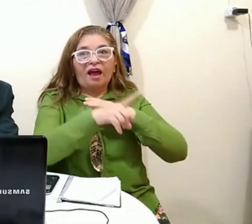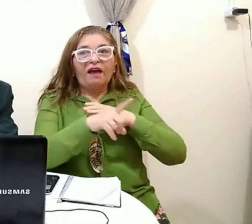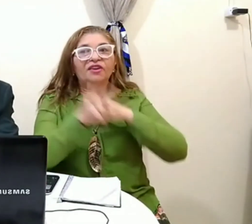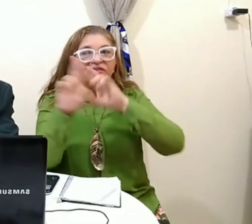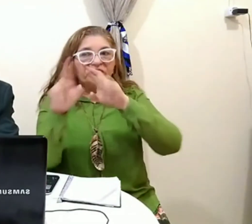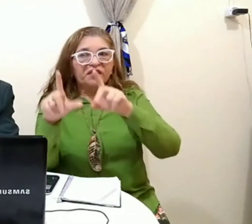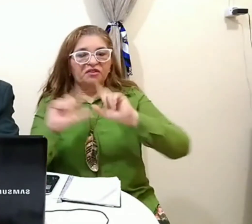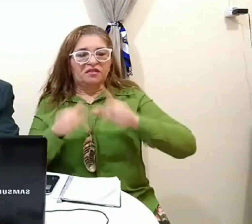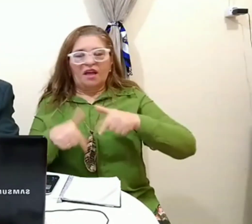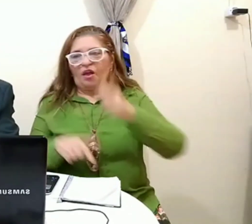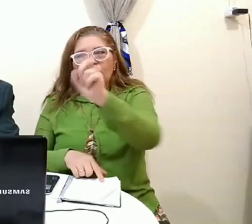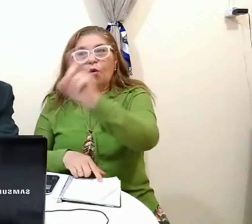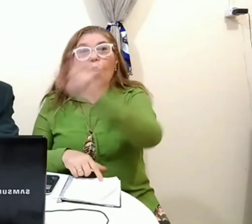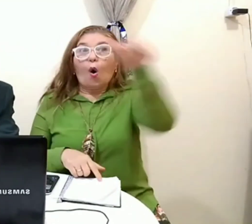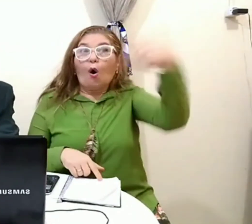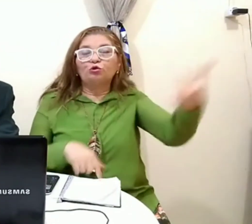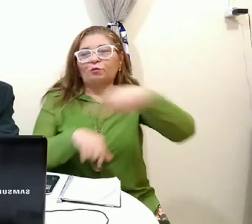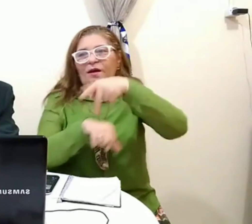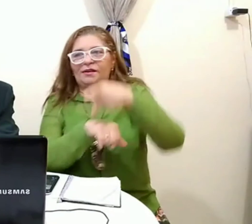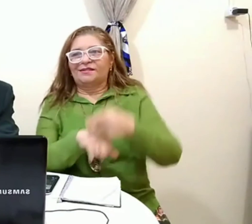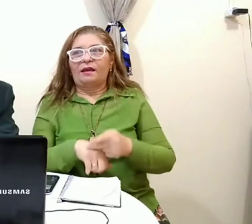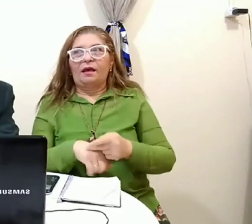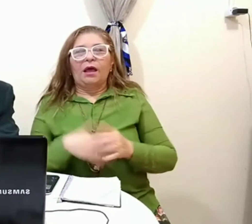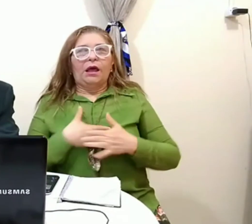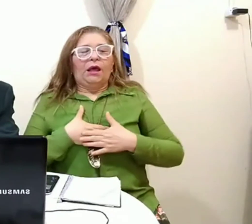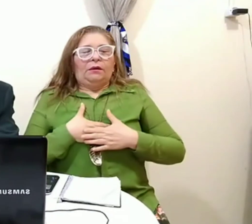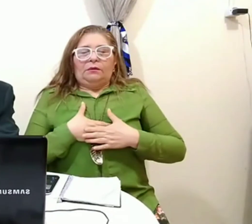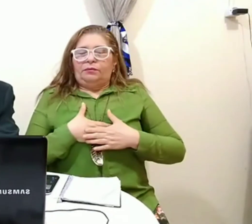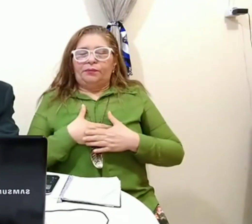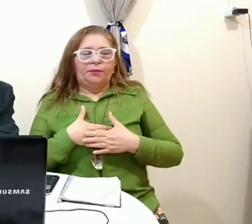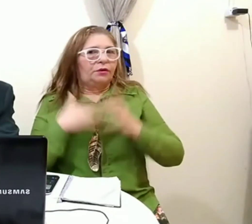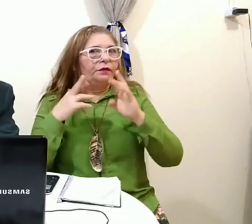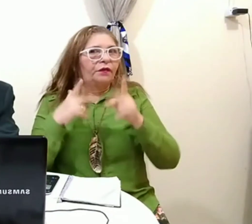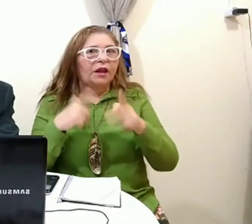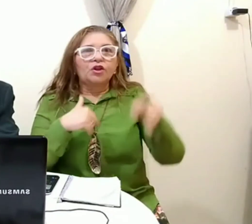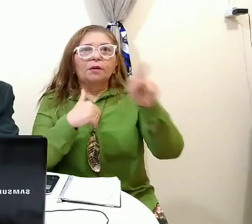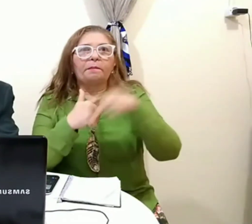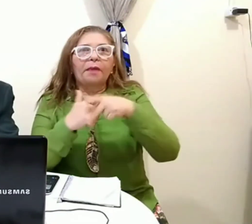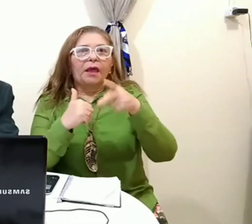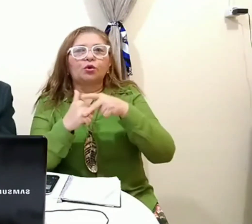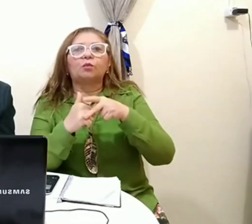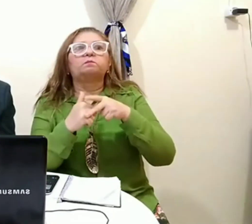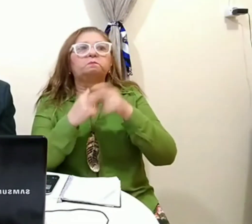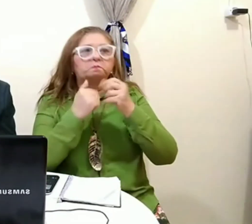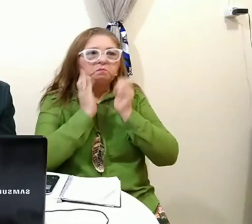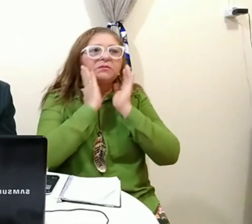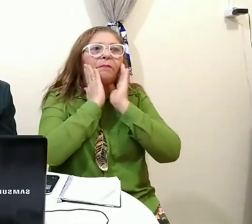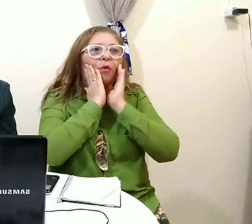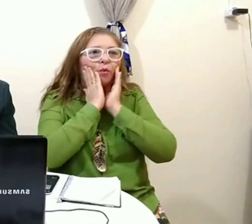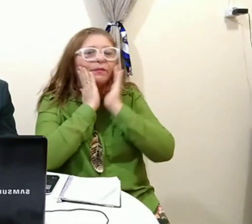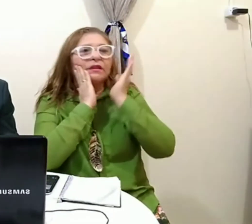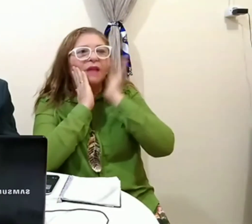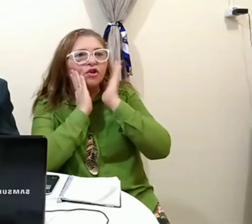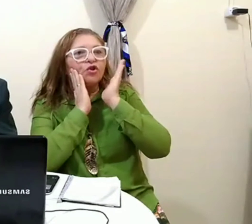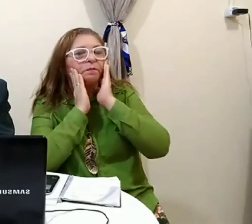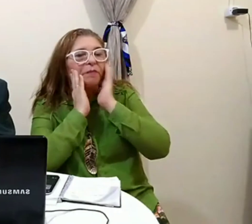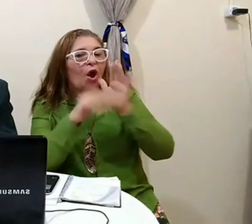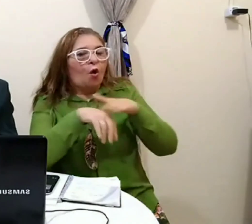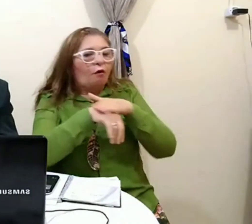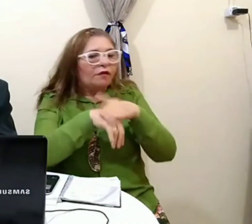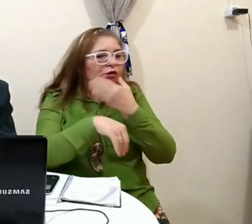Deus. Pedro então desce, recebe os homens e pergunta o que foi que eles vieram fazer. E eles